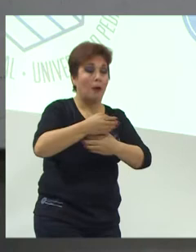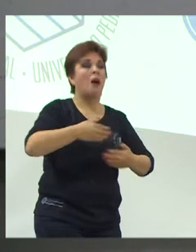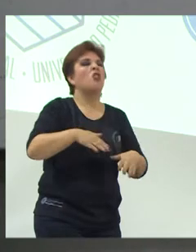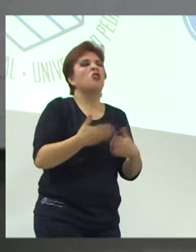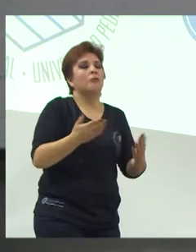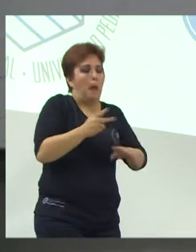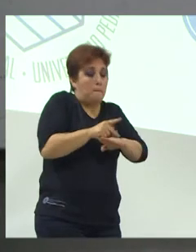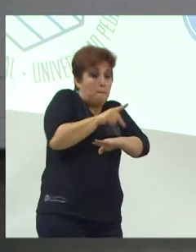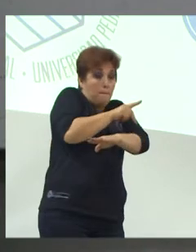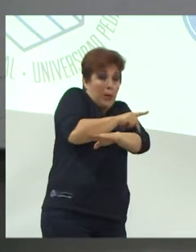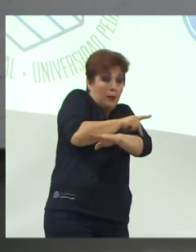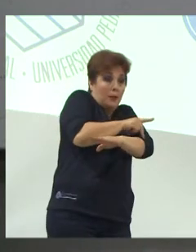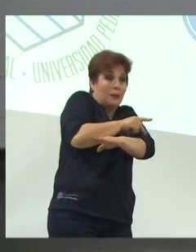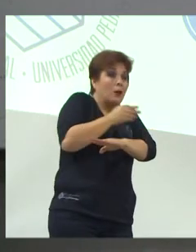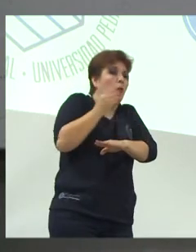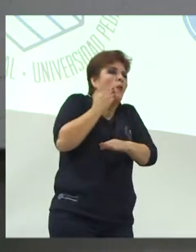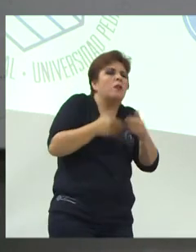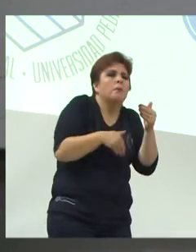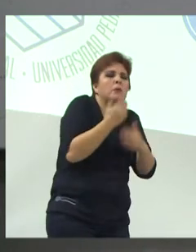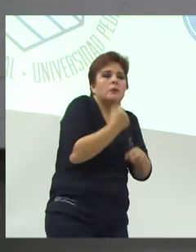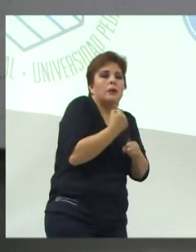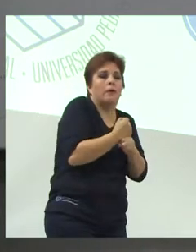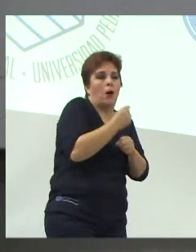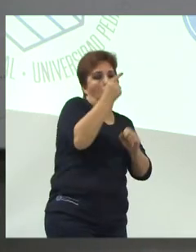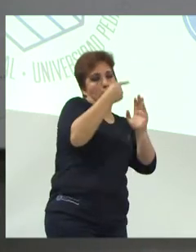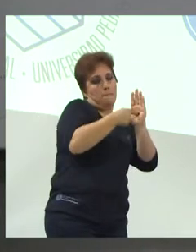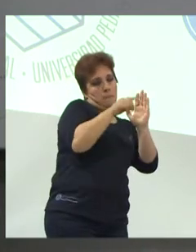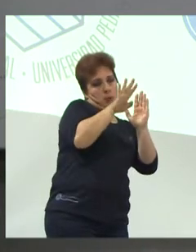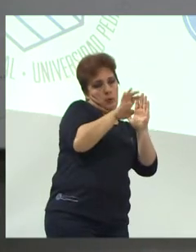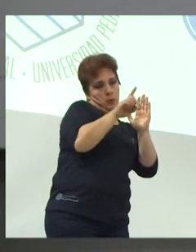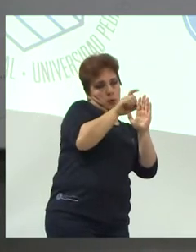en el año 1968